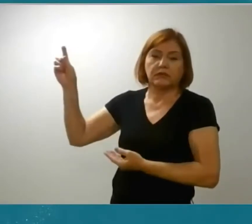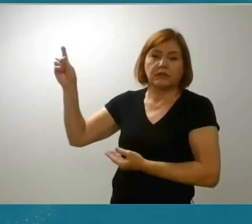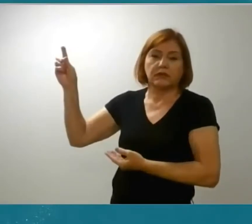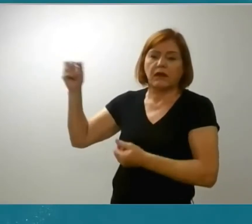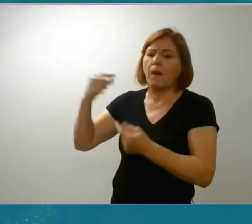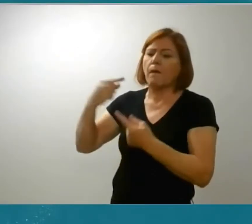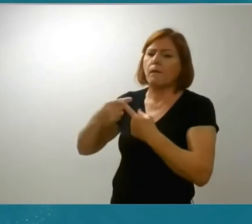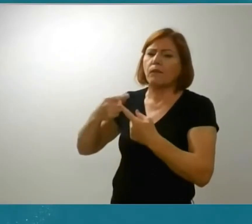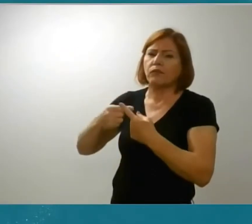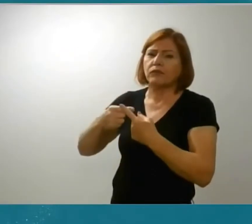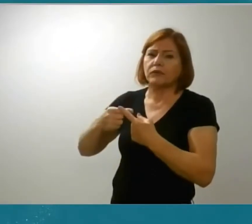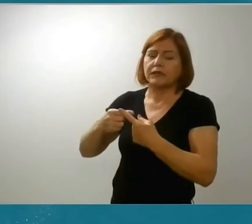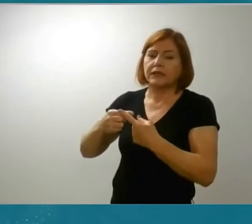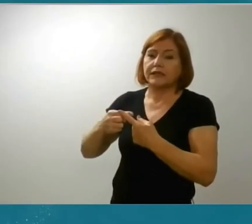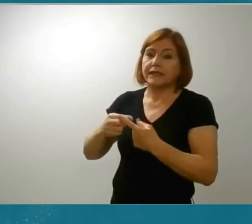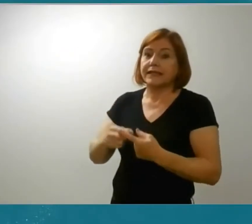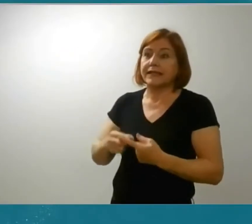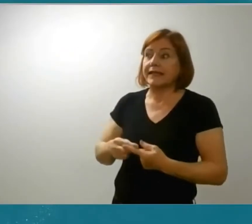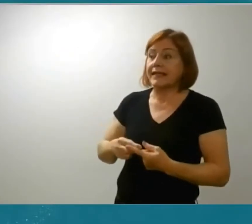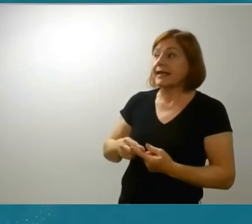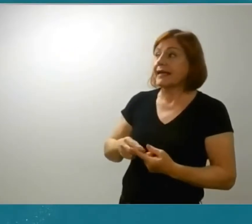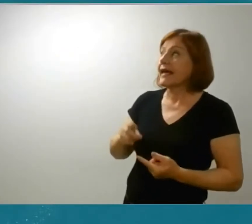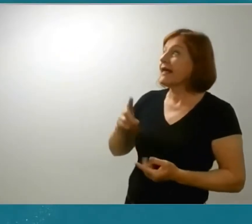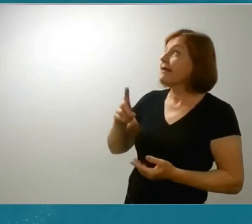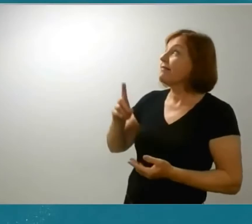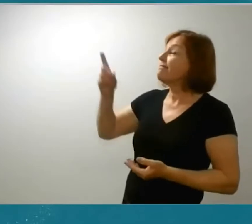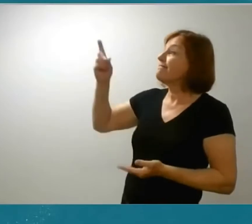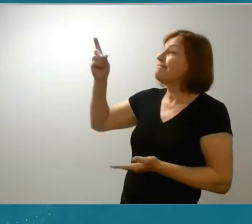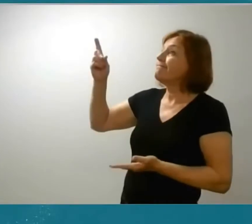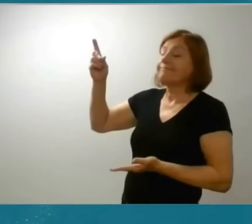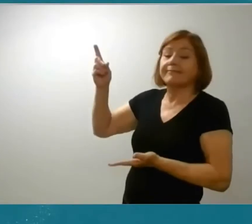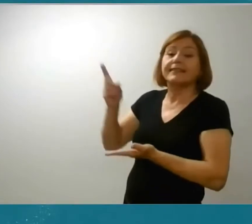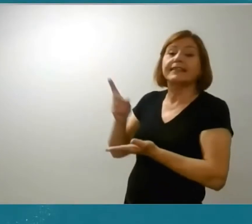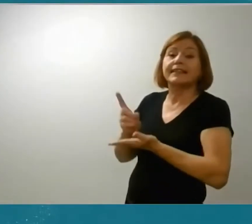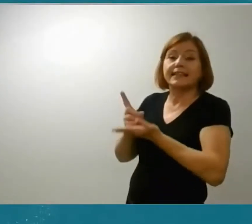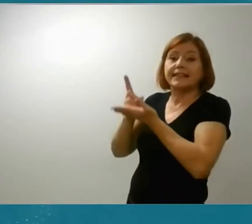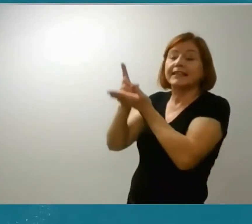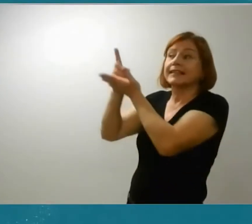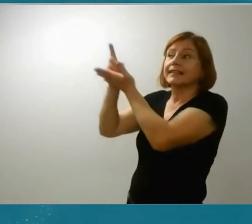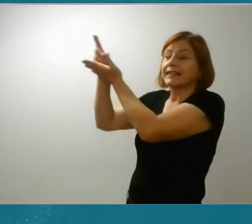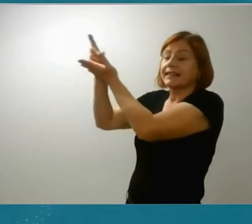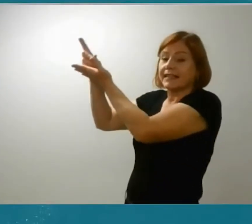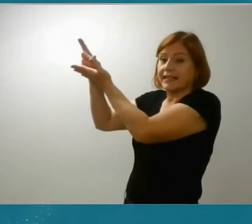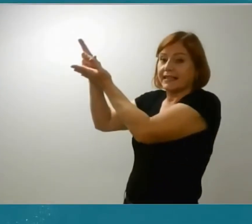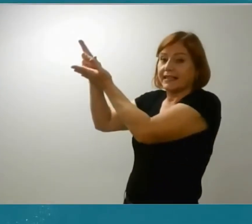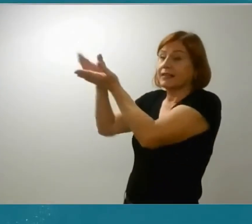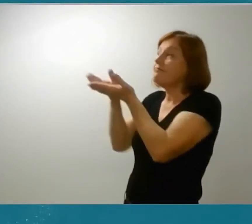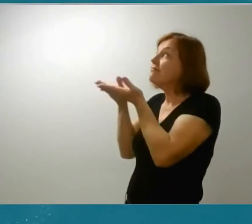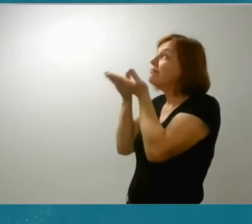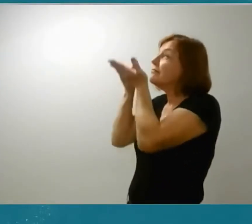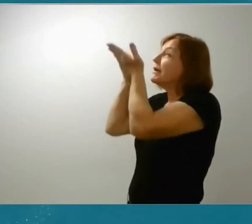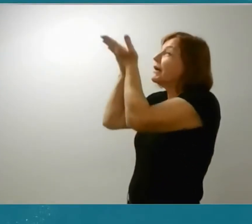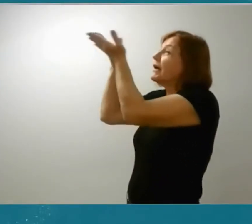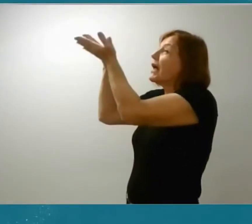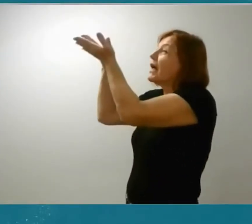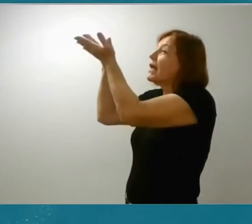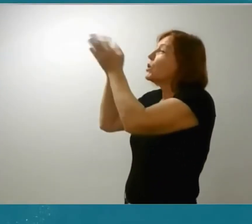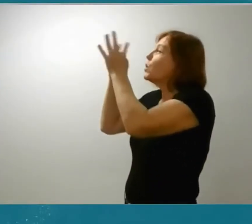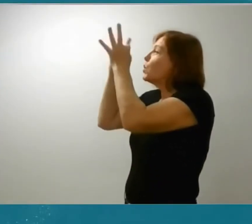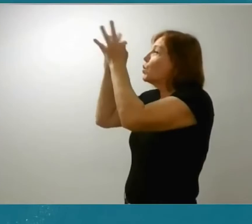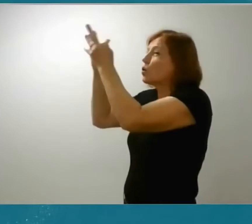onde? Está no seu Filho que Deus nos deu. Deus nos deu um Filho, e